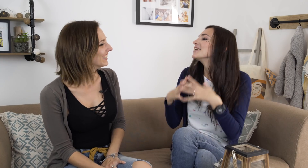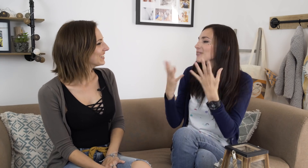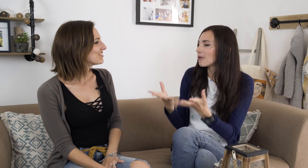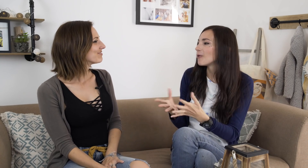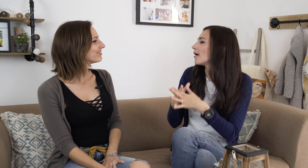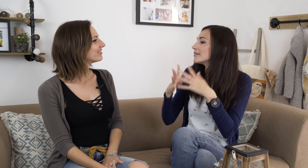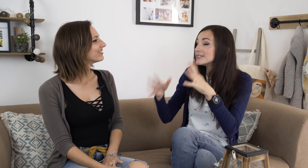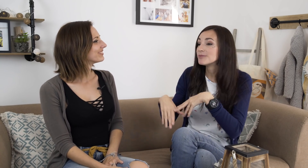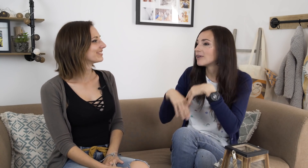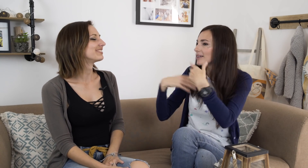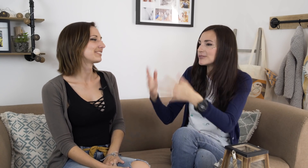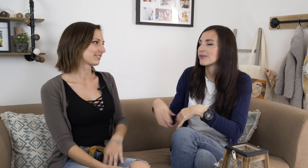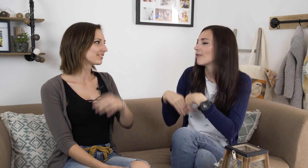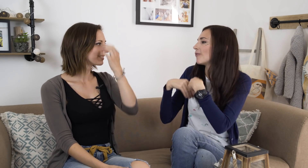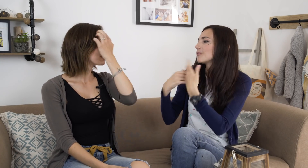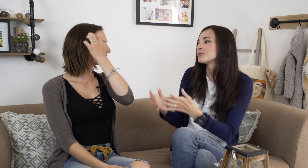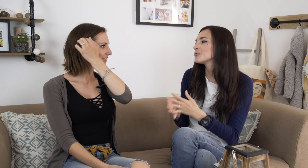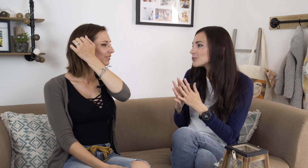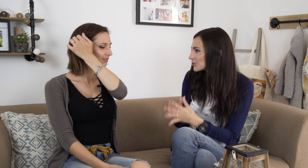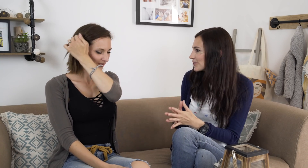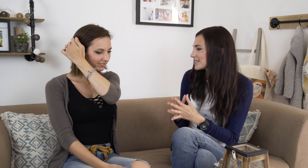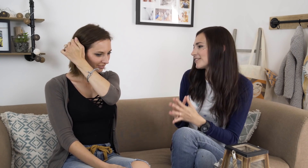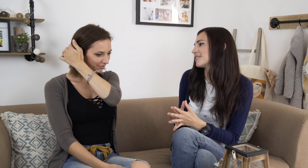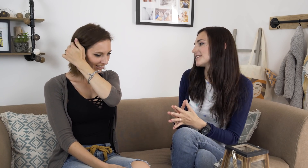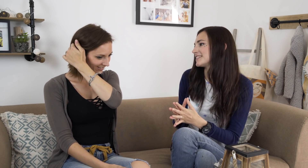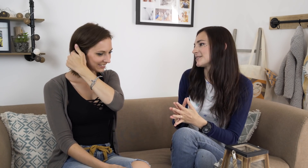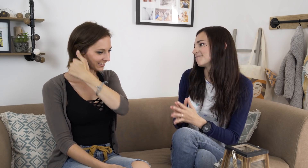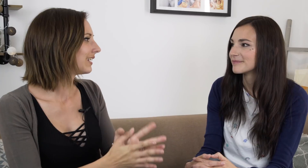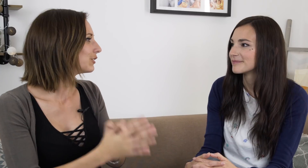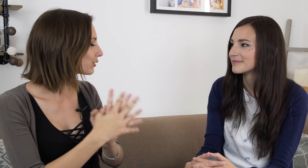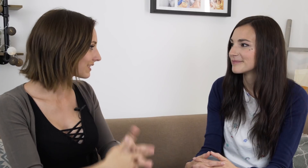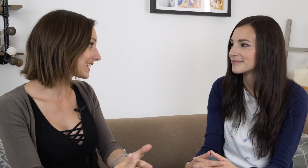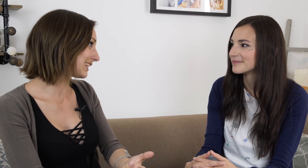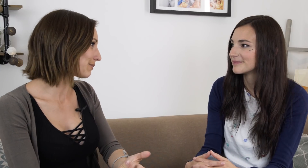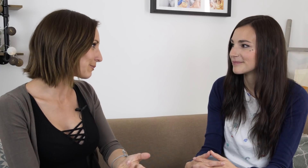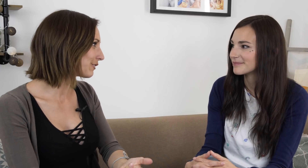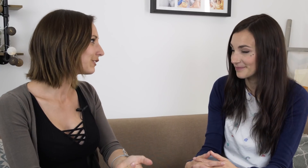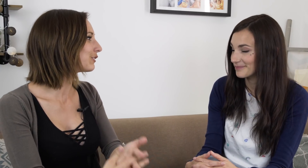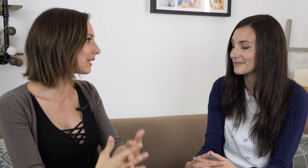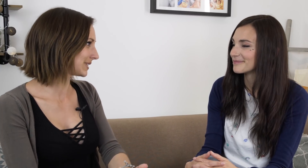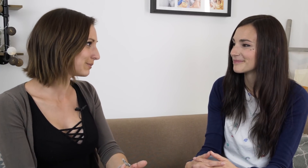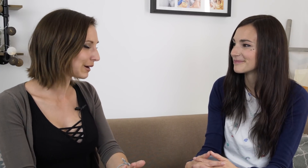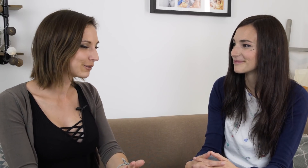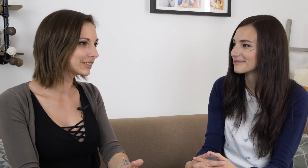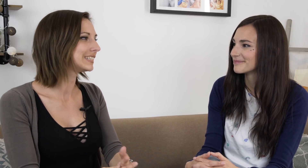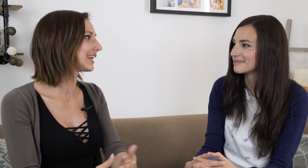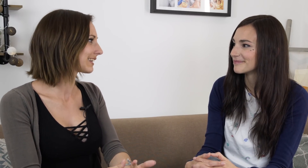donc, à 18 mois, 2 ans, on peut toujours se lancer dans la langue des signes. Donc, toi, on sait que t'es maman de la petite Bao qui a 15